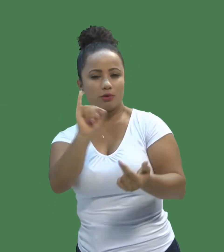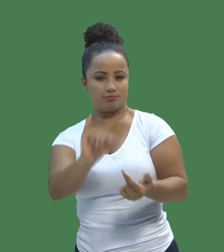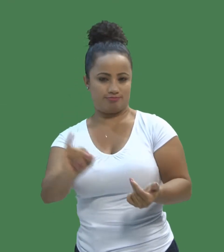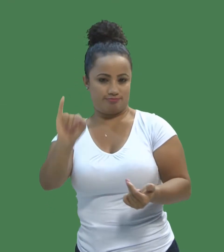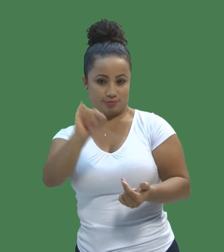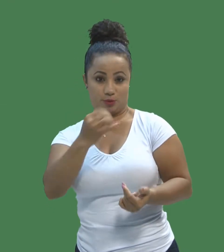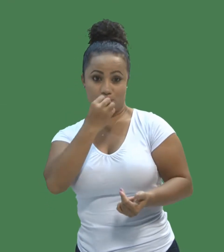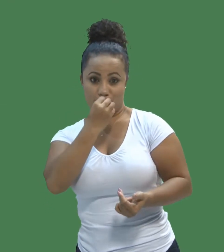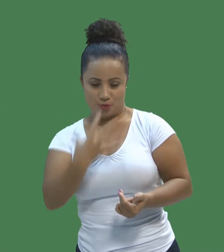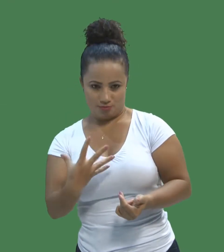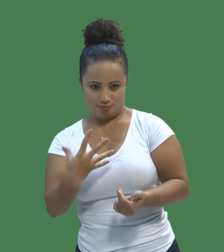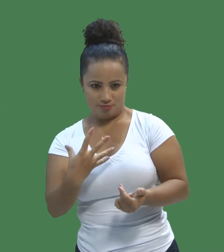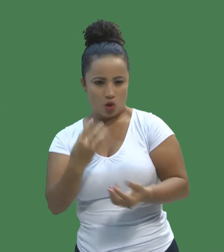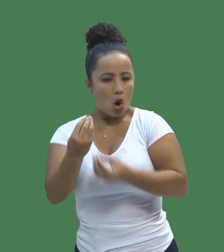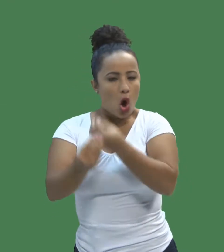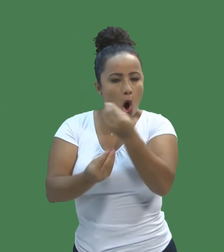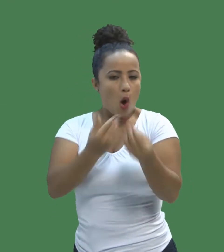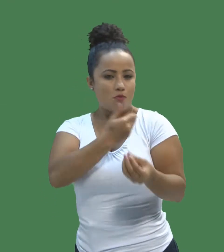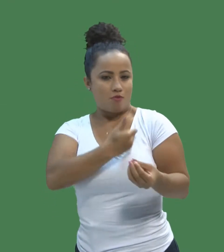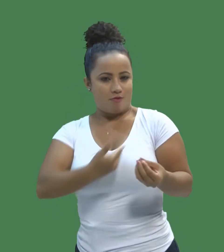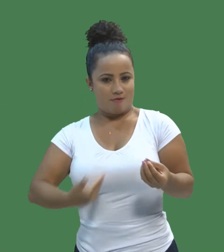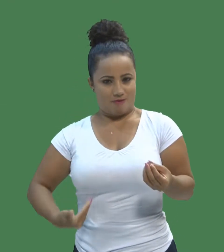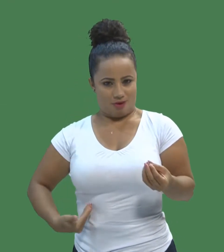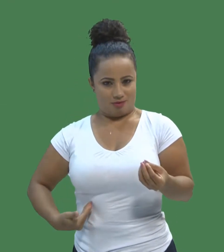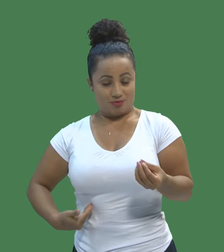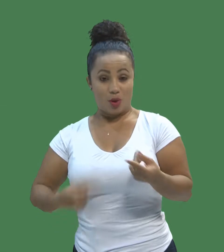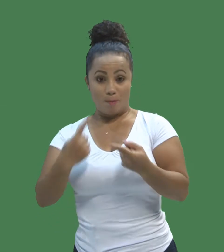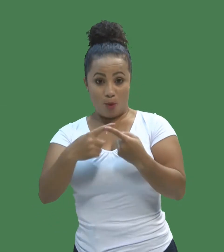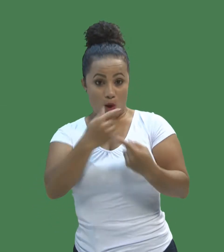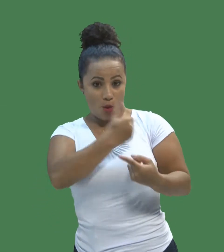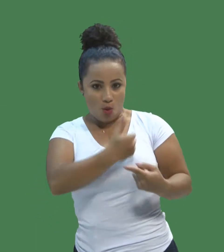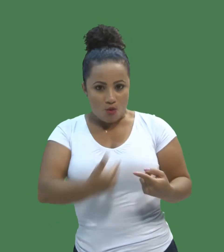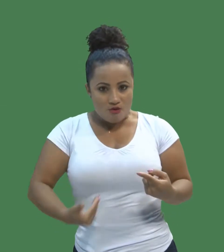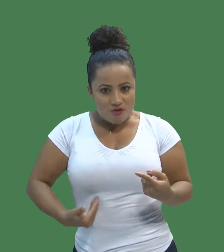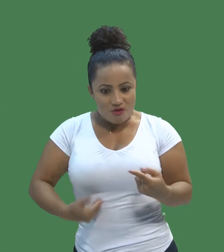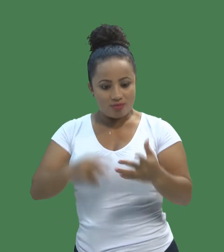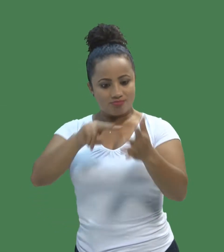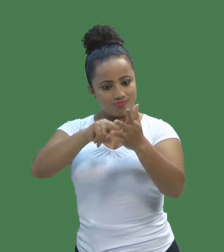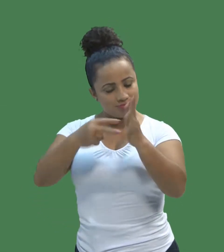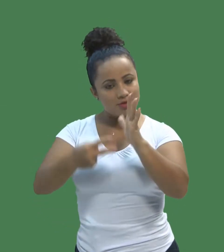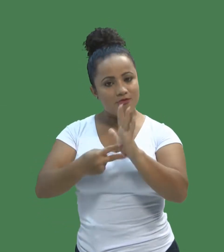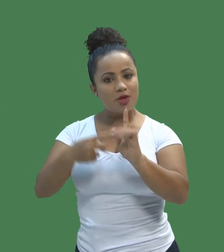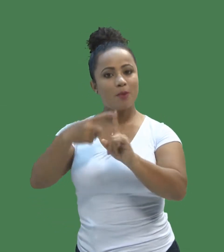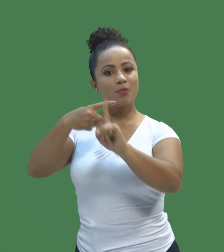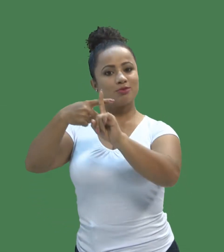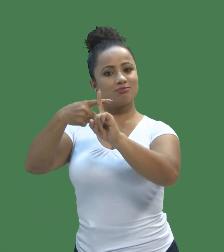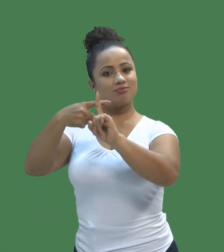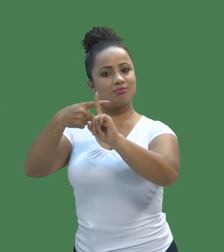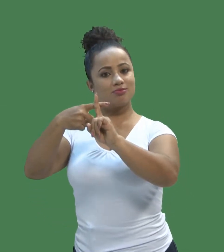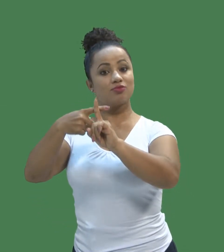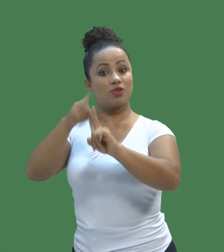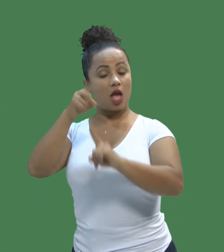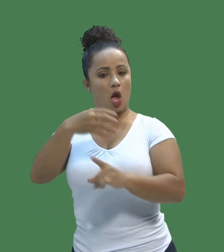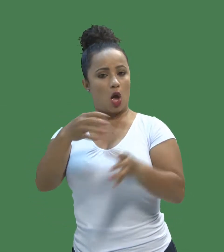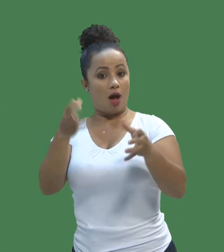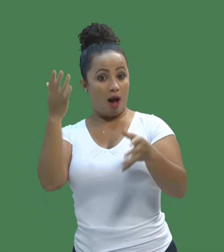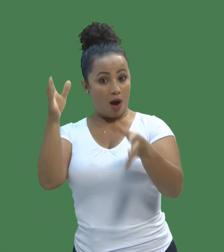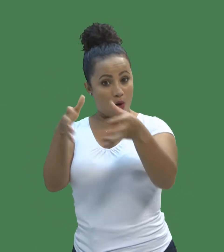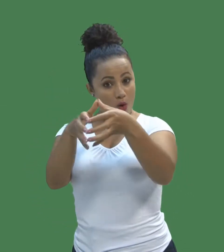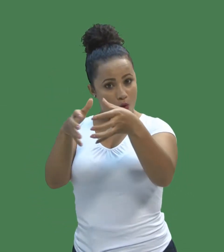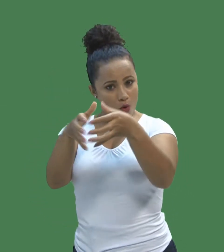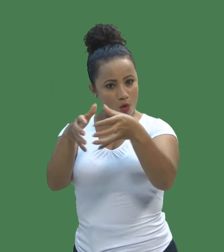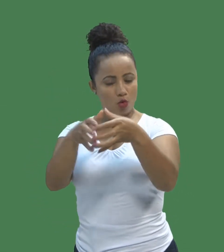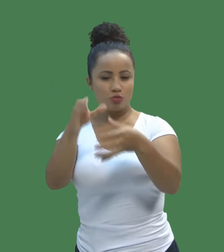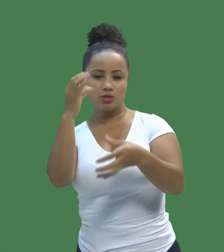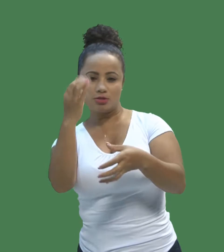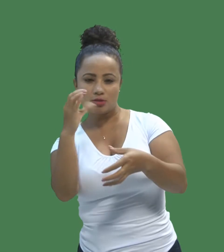positivo é a república ditatorial ou científica. É neste ponto que encontramos a